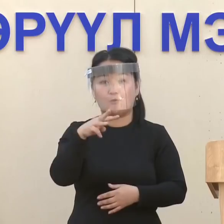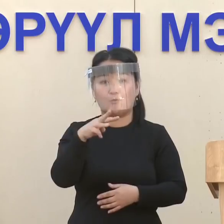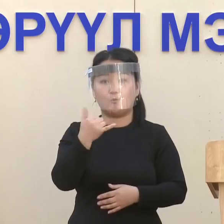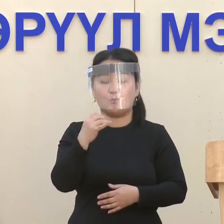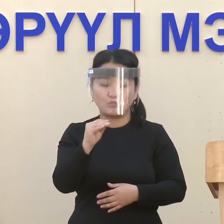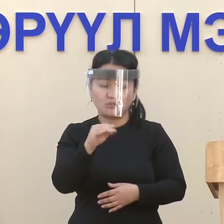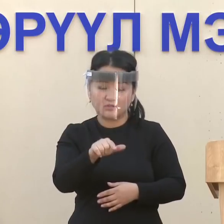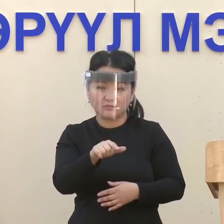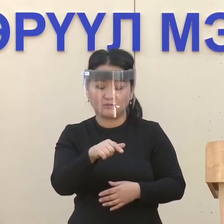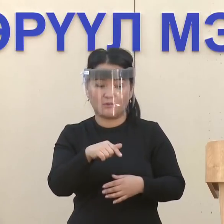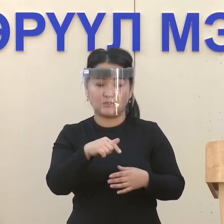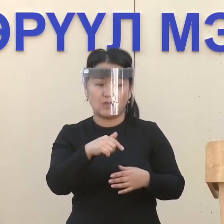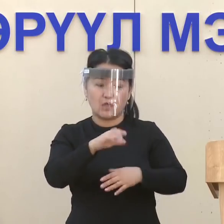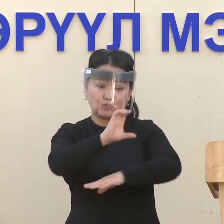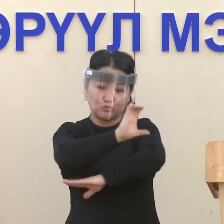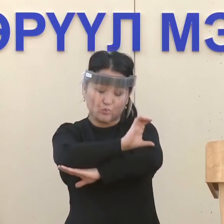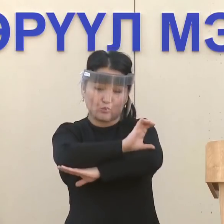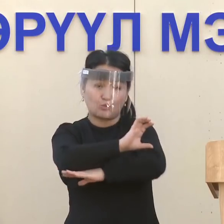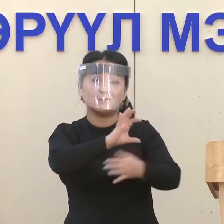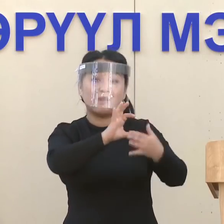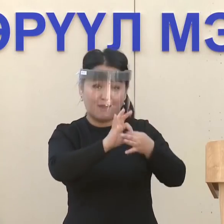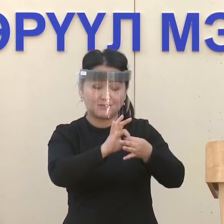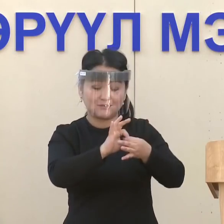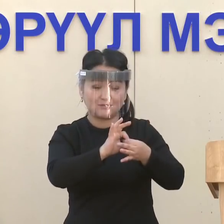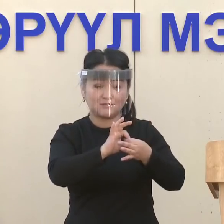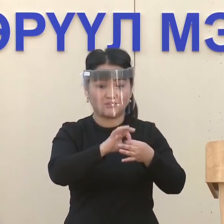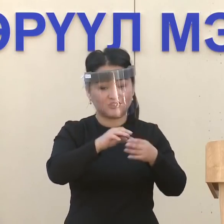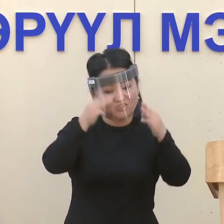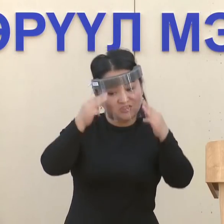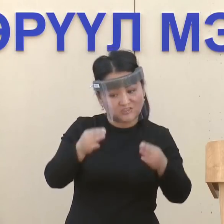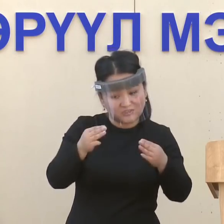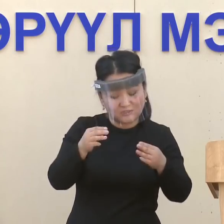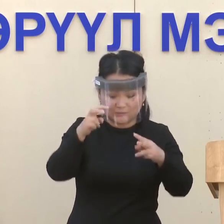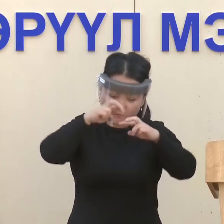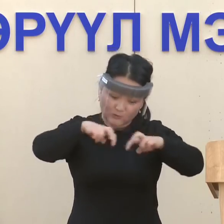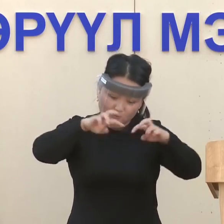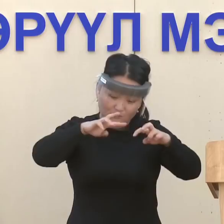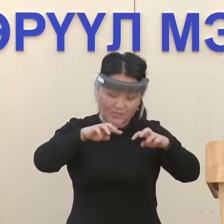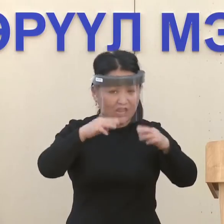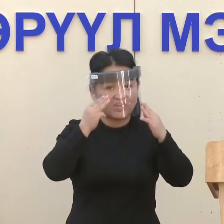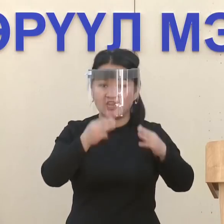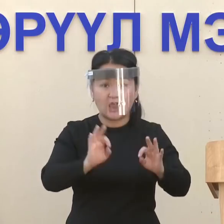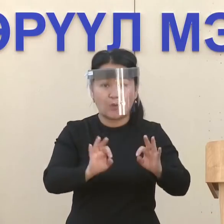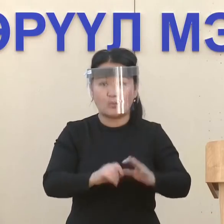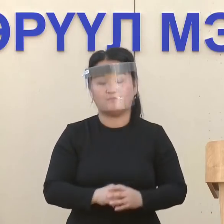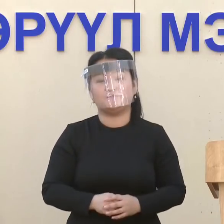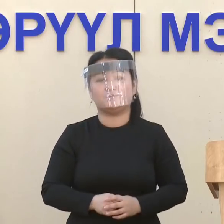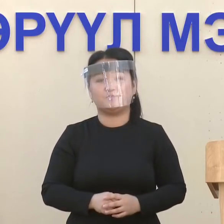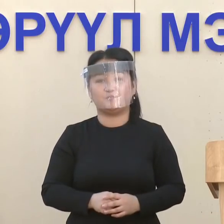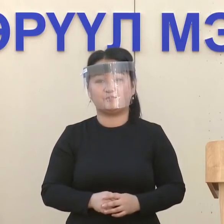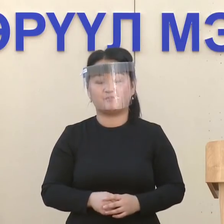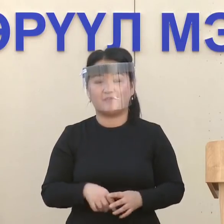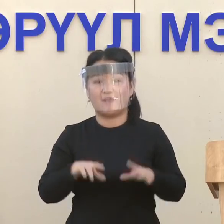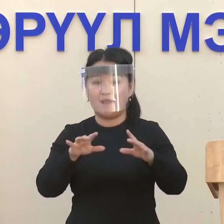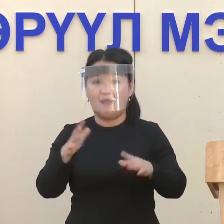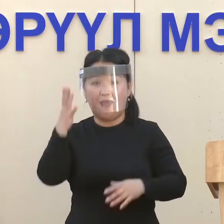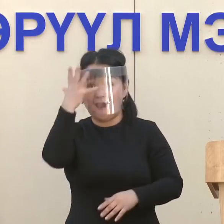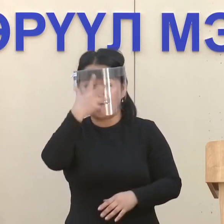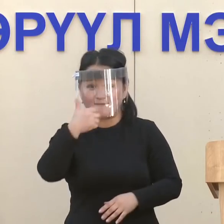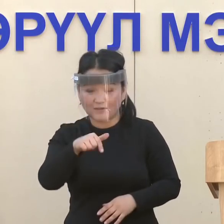хичээлийн жилийг дуустал сургуулийн үйл ажиллагааг одоо хаах талын шийдвэрийг судалж байгаа гэж мэдгдсэн байна. За Африктивд